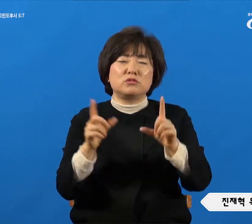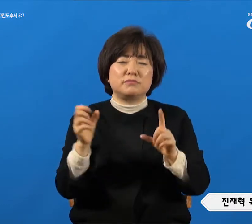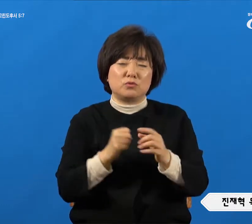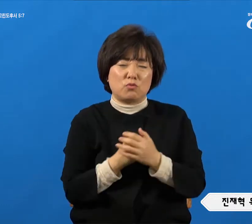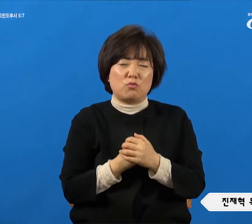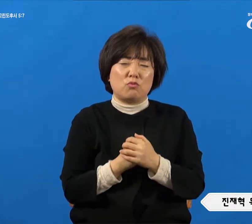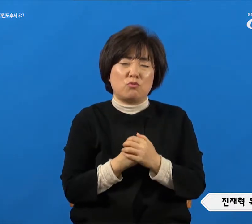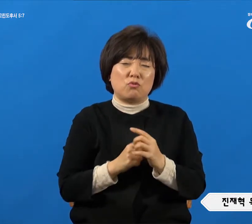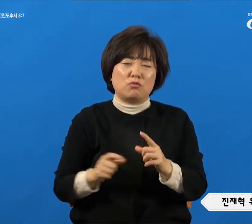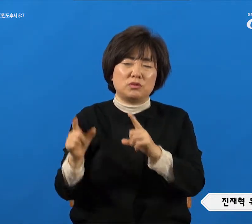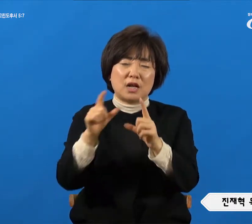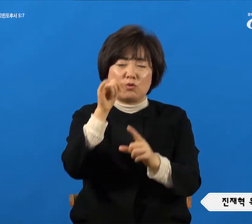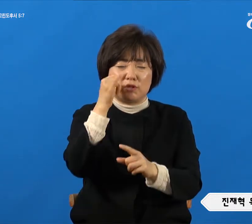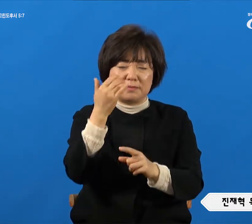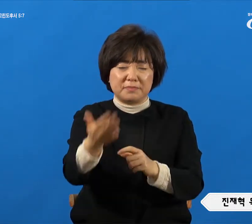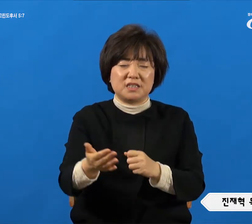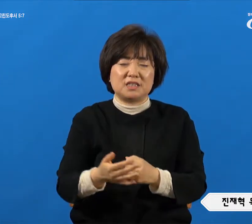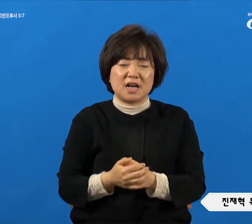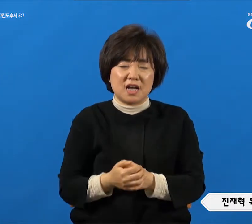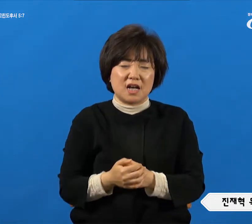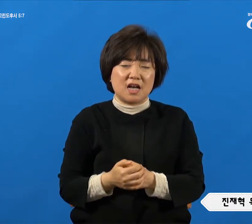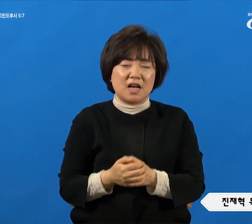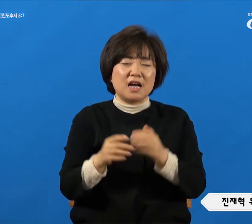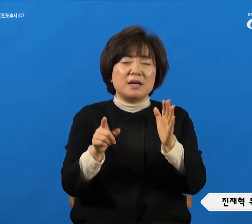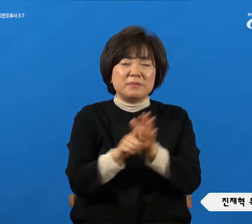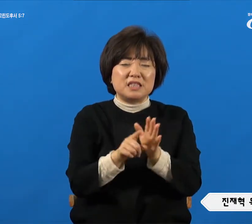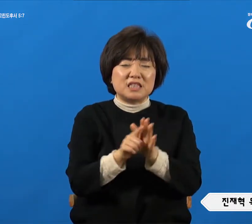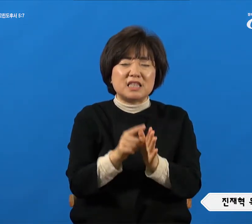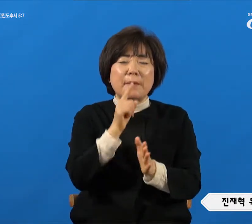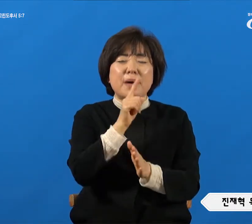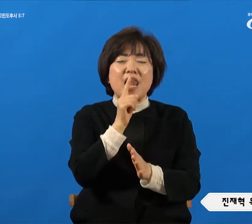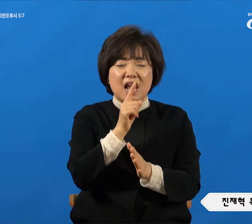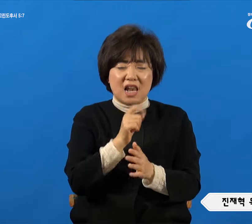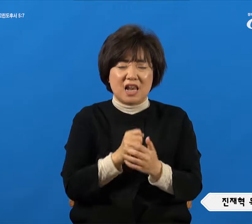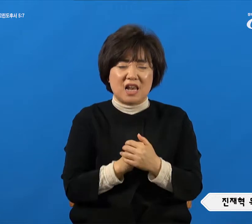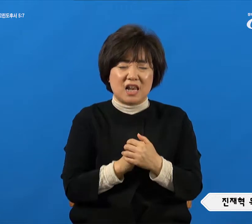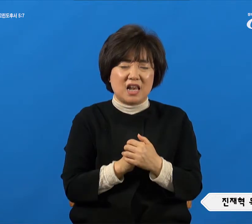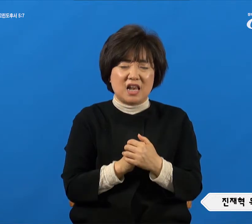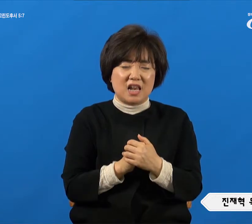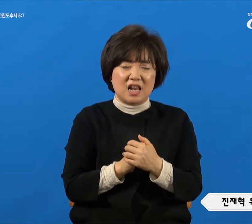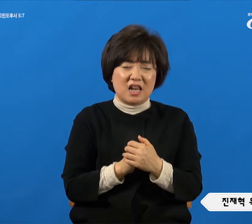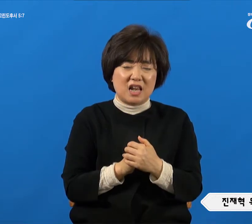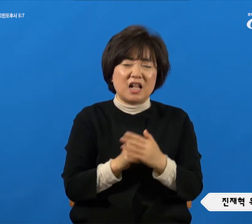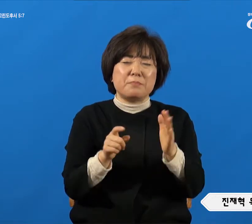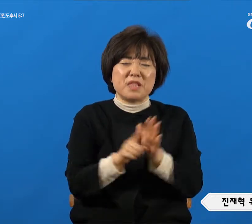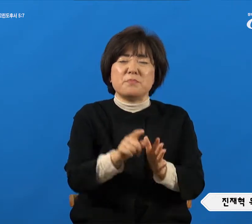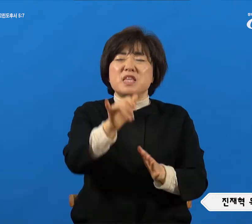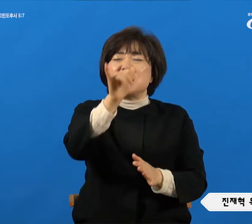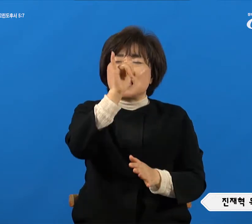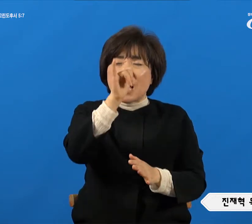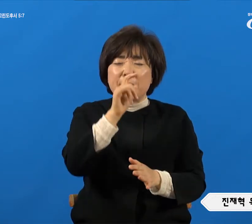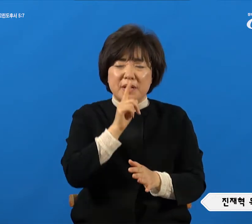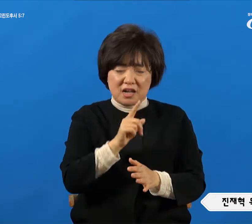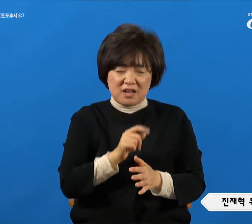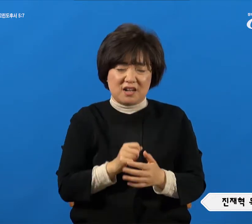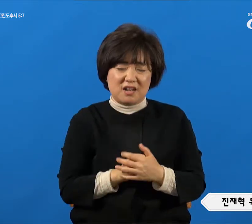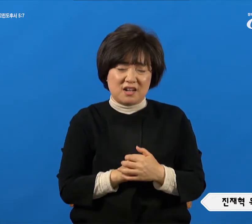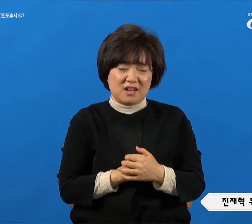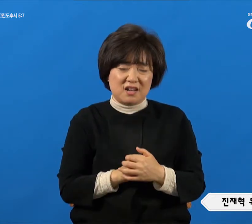모습으로 살고 있습니까? 믿노라고 이야기하고 또 믿음이 있다고